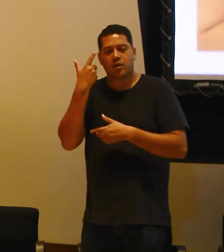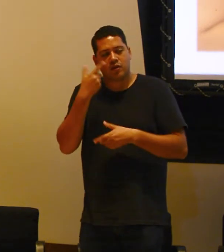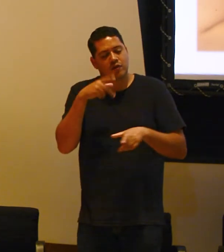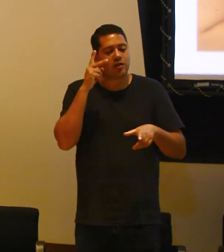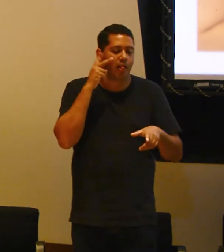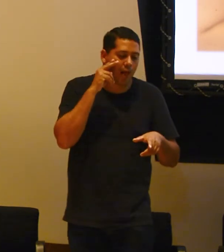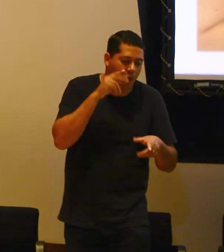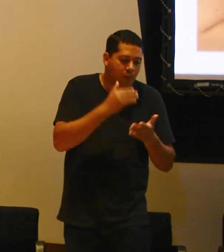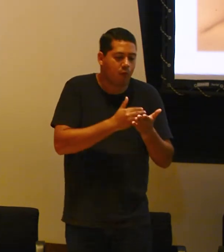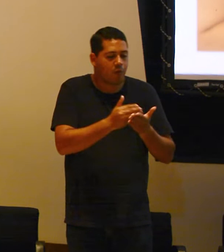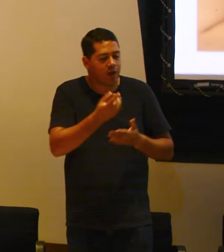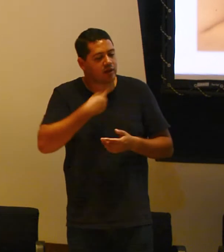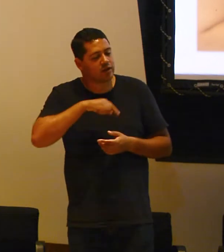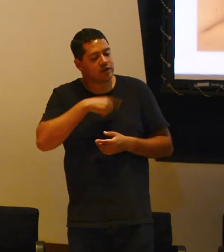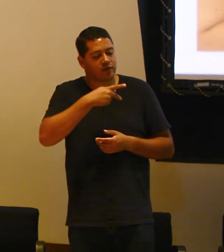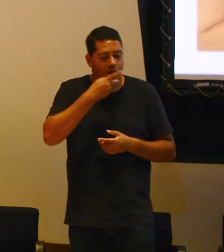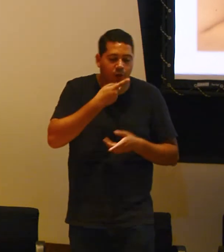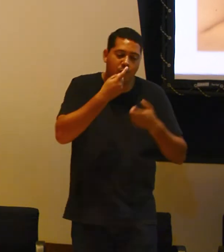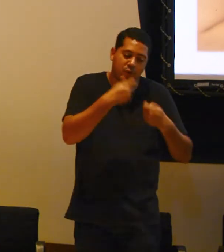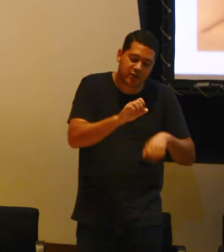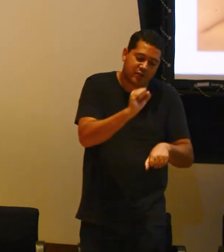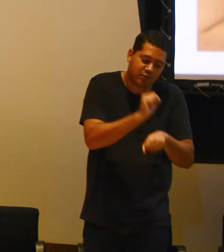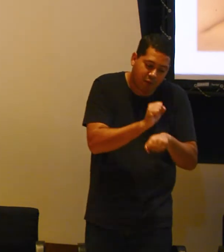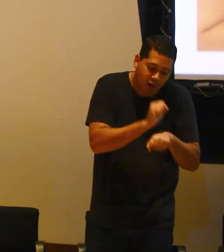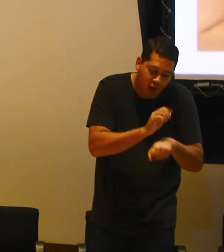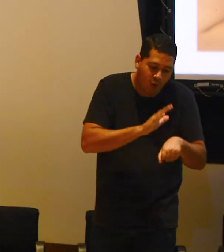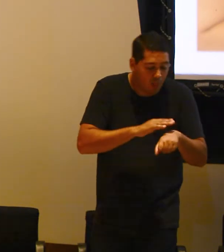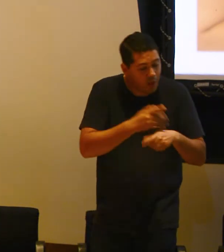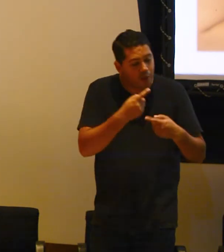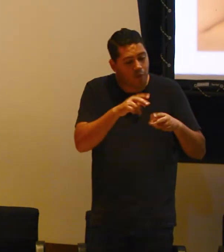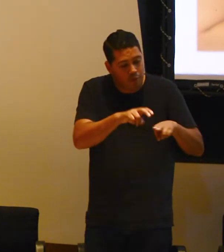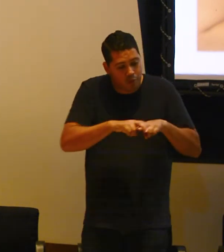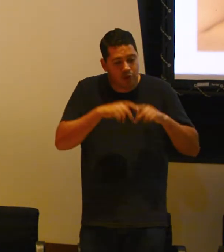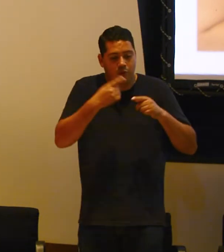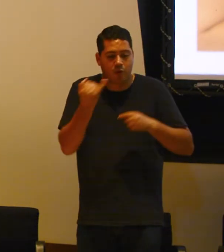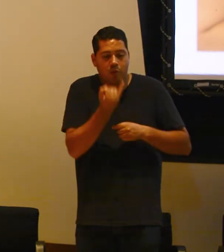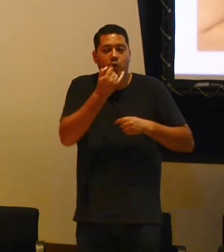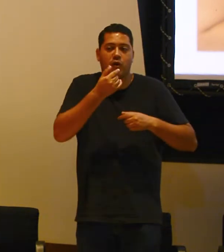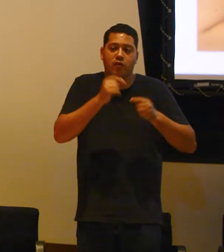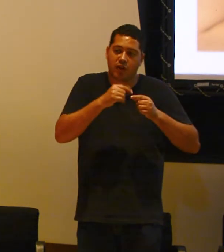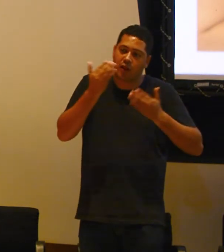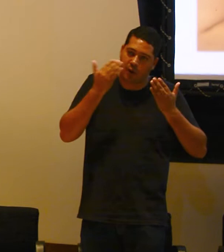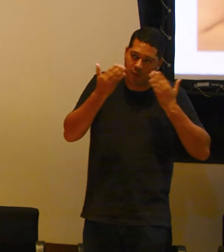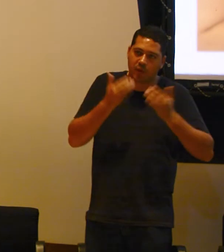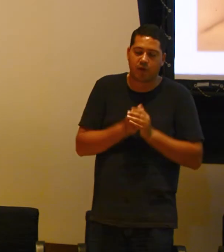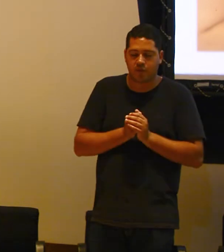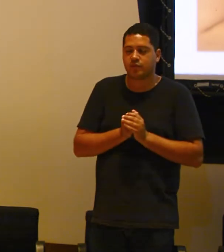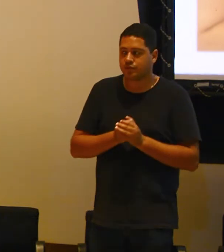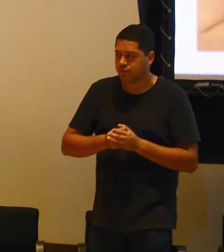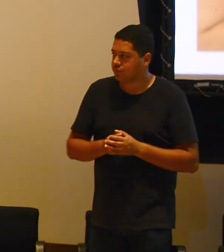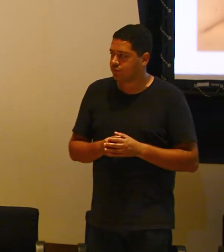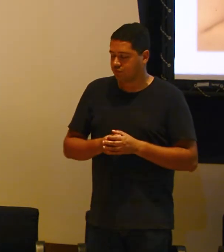que precisava esperar um tempo, por isso que é importante fazer a terapia, então a gente vai trabalhando essas expectativas. Né? Com